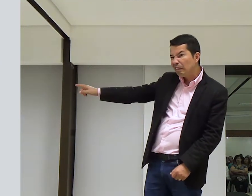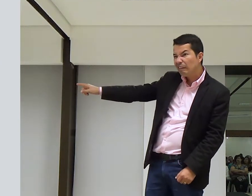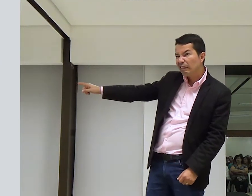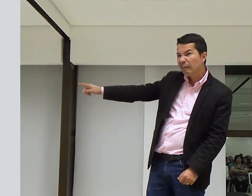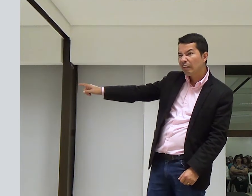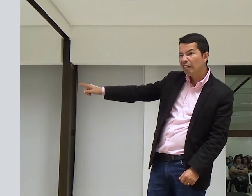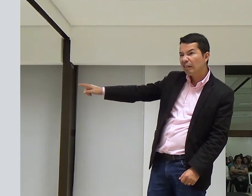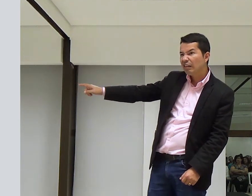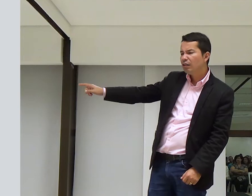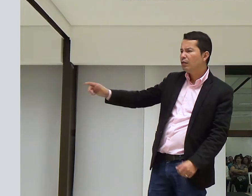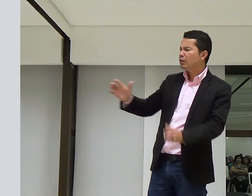então, tá vendo ali?